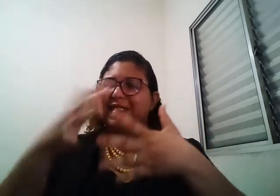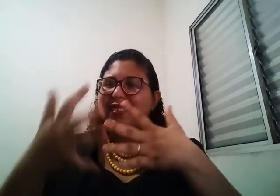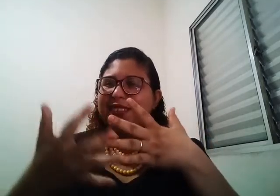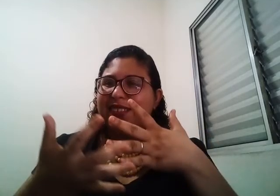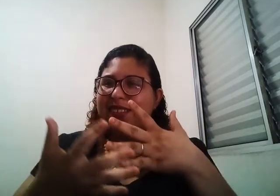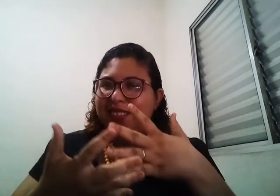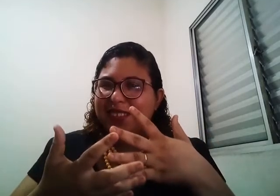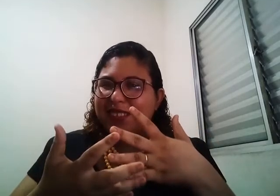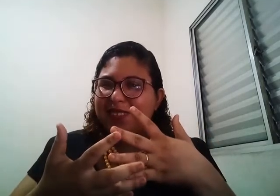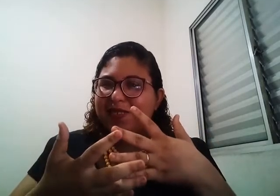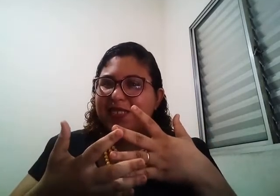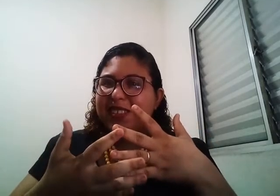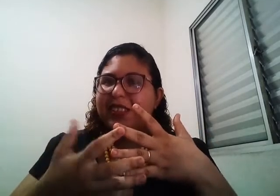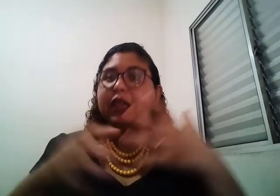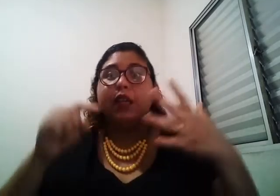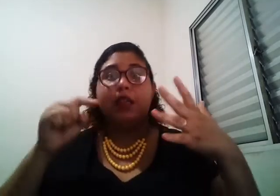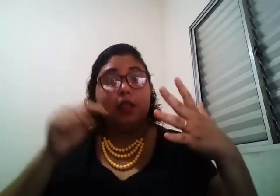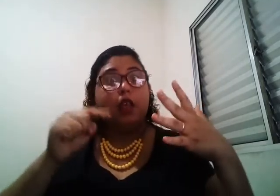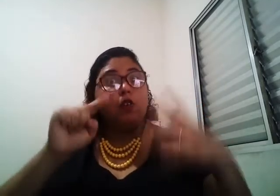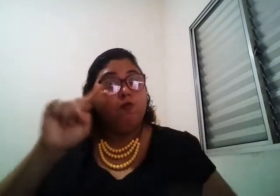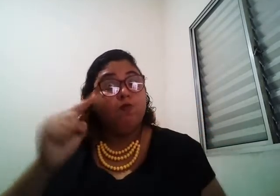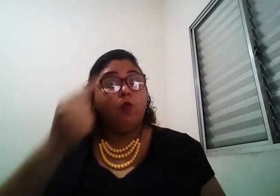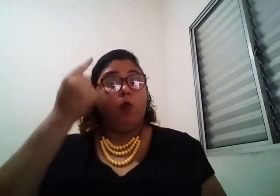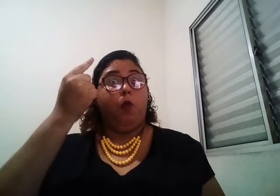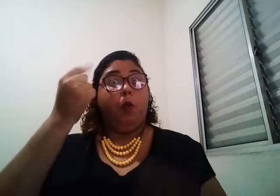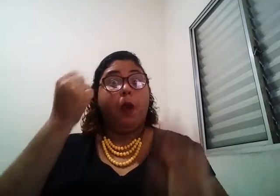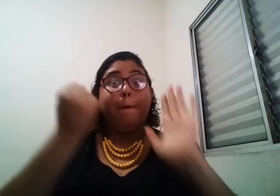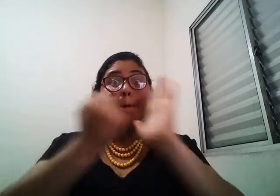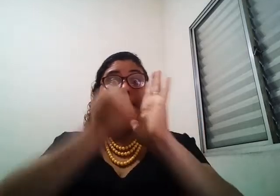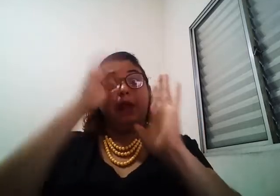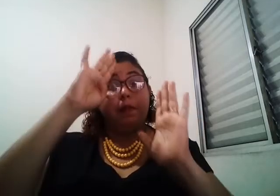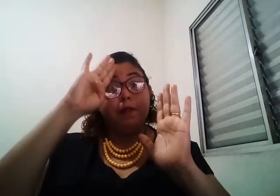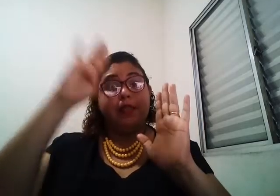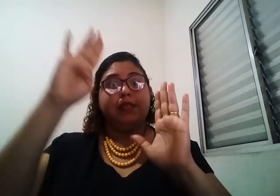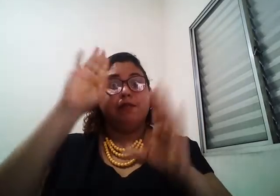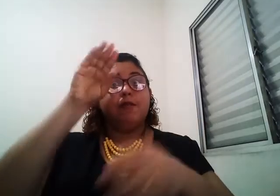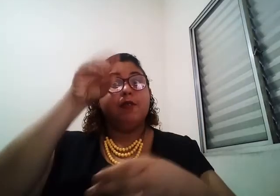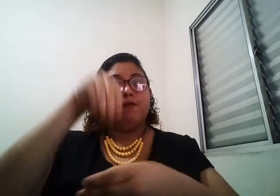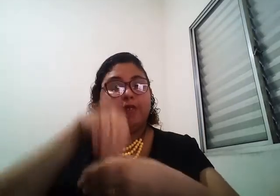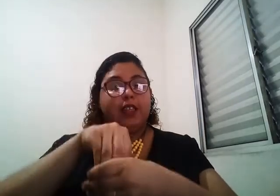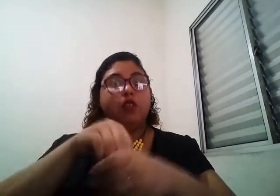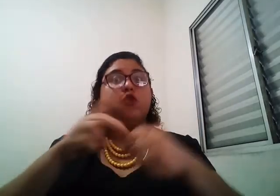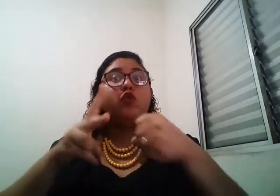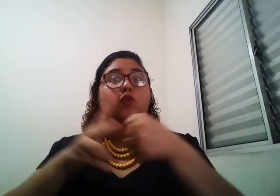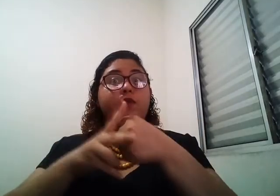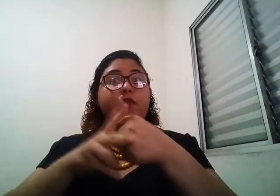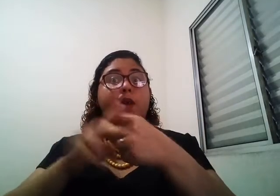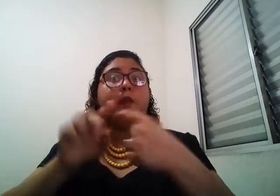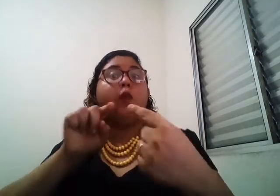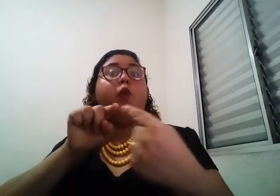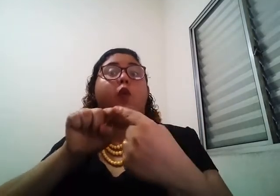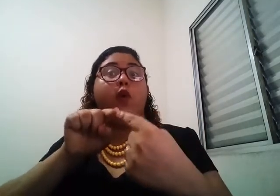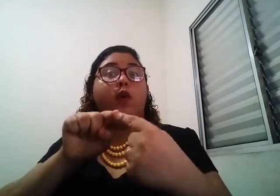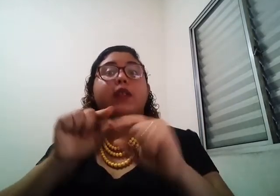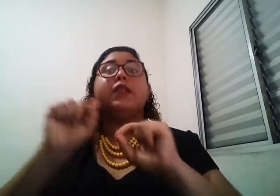marcação que tem a ver com os verbos direcionais, que é o movimento. Vou dar um exemplo para ficar mais